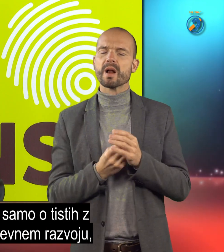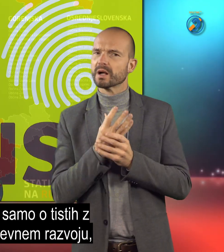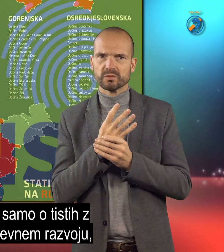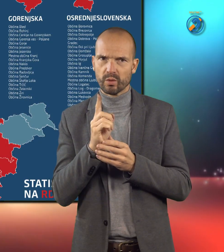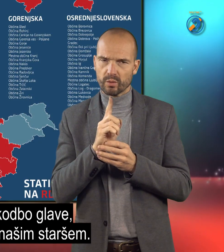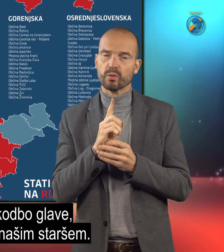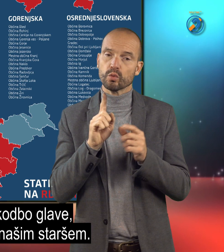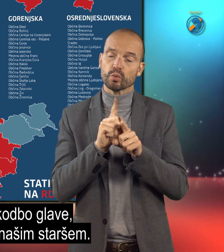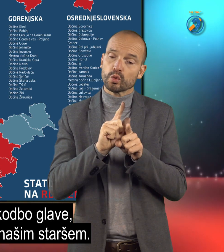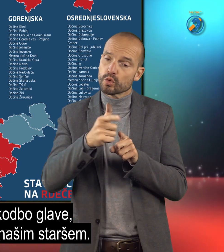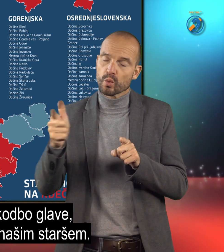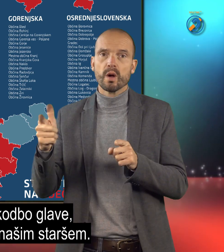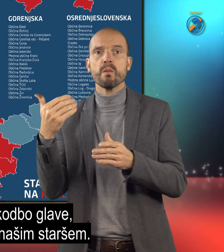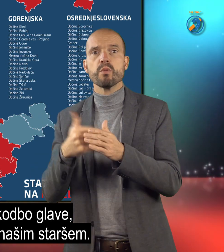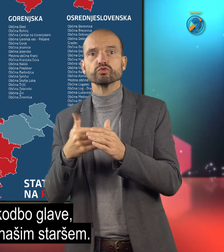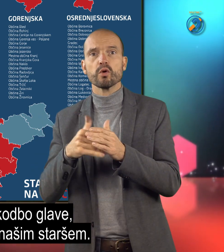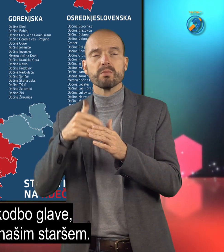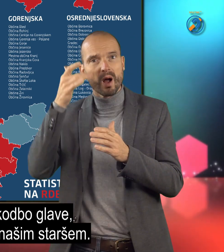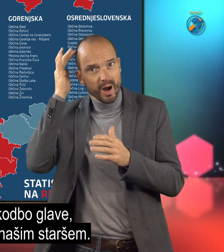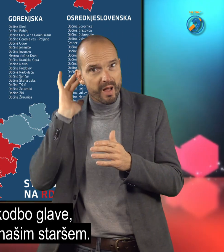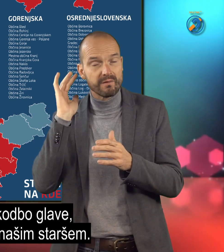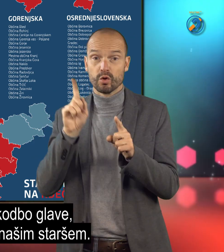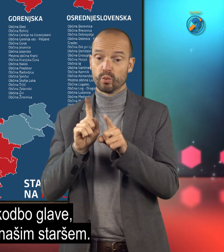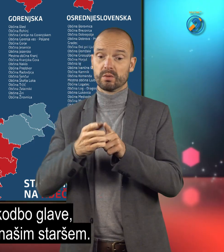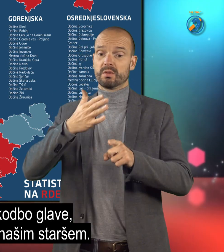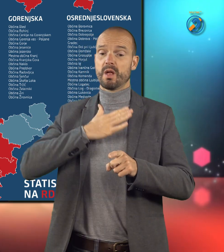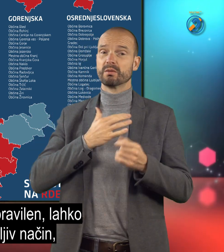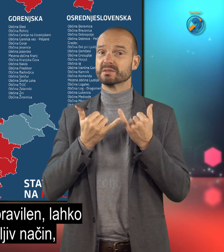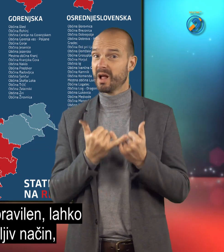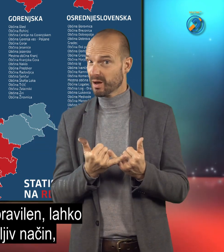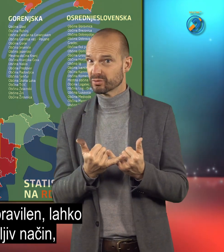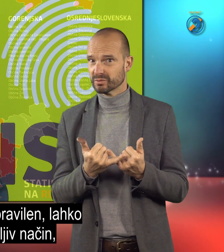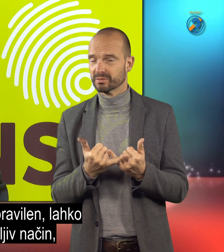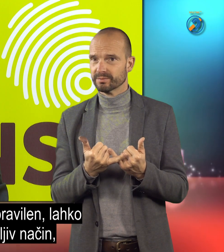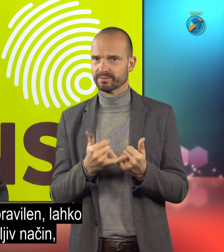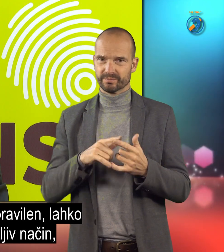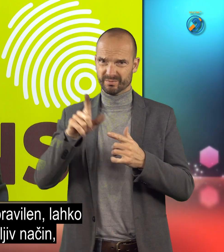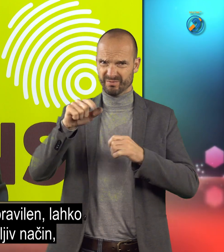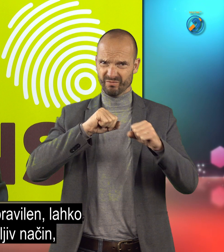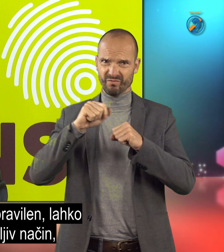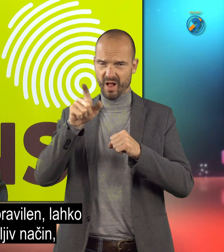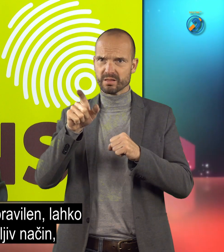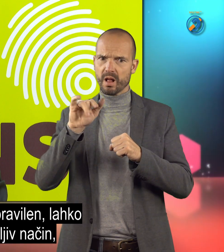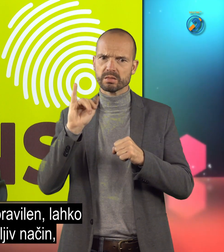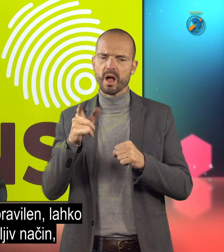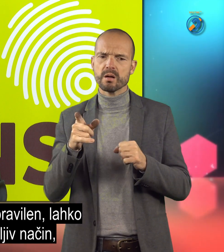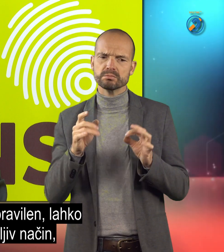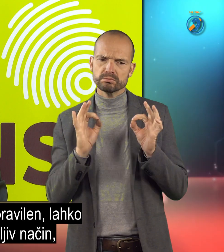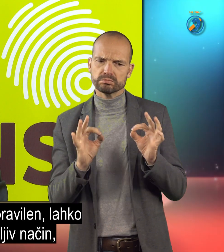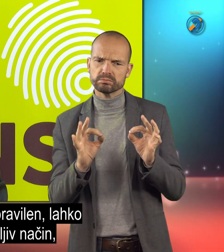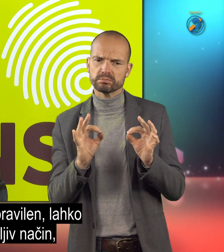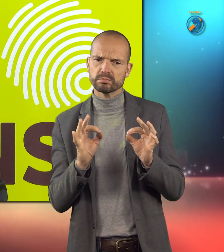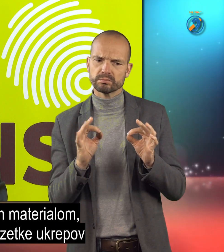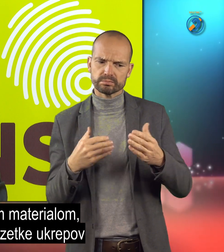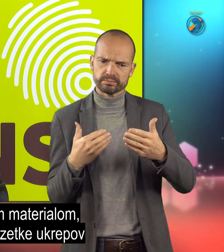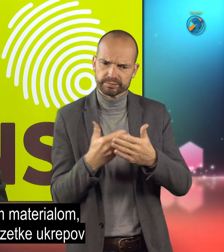razvoju in nekaterim drugim, morda poškodbo glave, pa tudi morda našim staršem. Vlada tudi na nek pravilen, lahko razumljiv